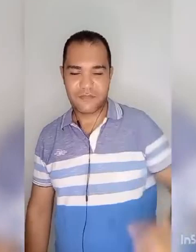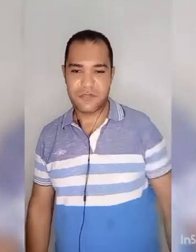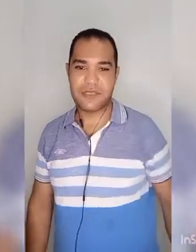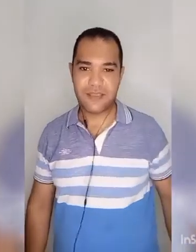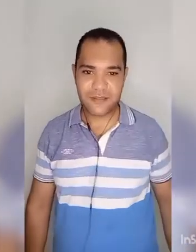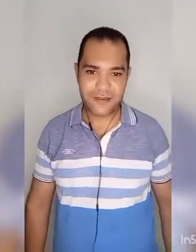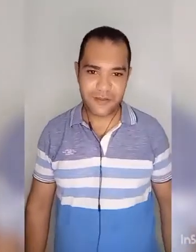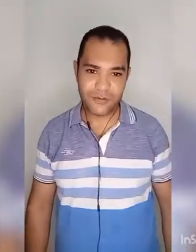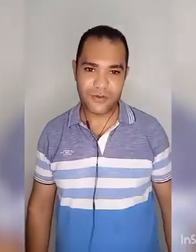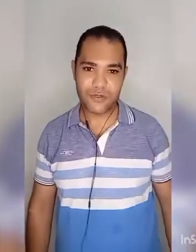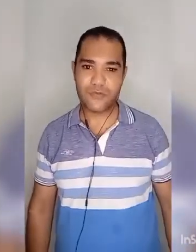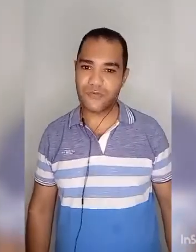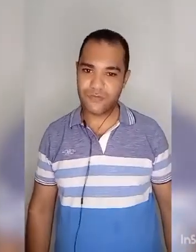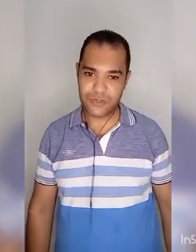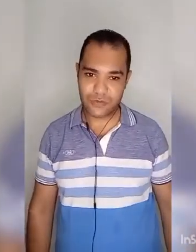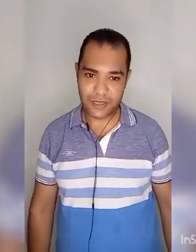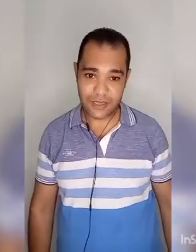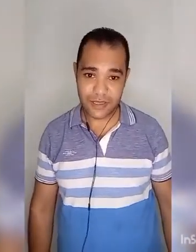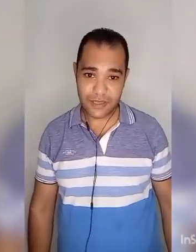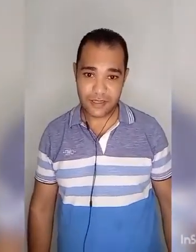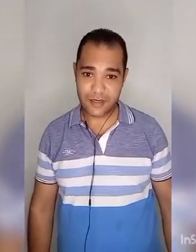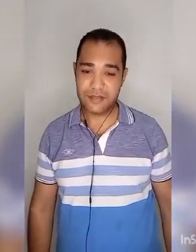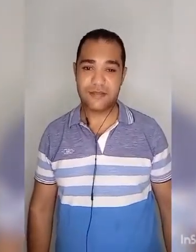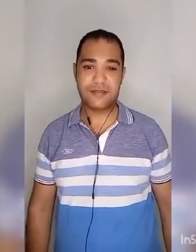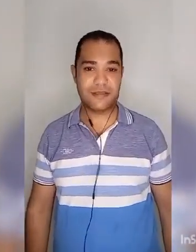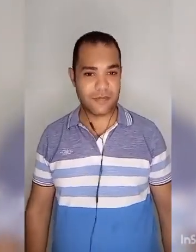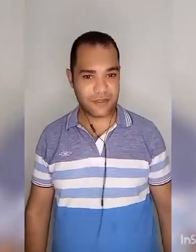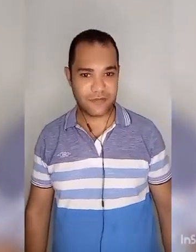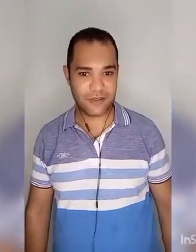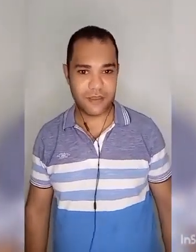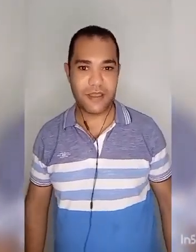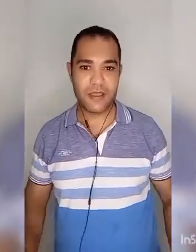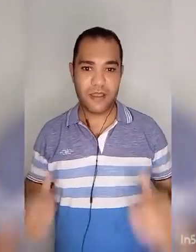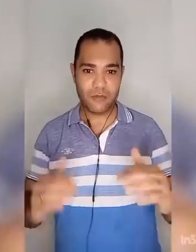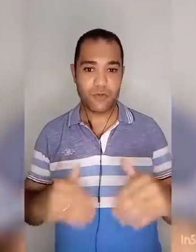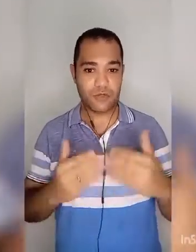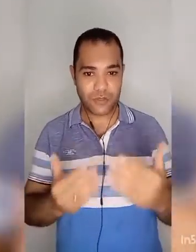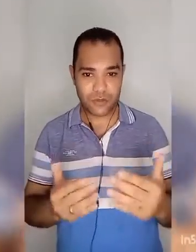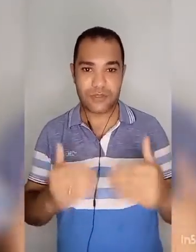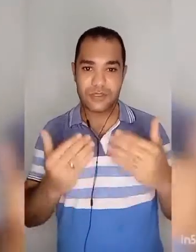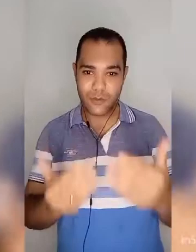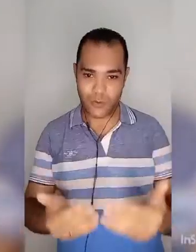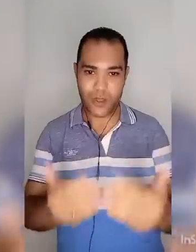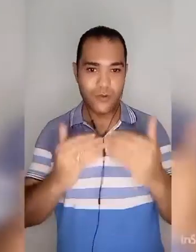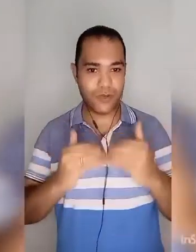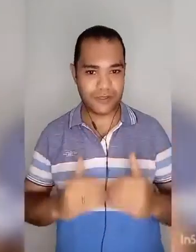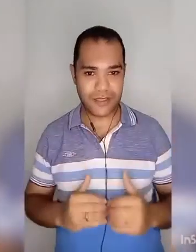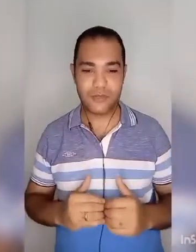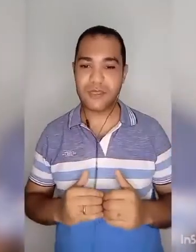ميرسي جدا ليكم، اشوفكم في الفيديو اللي جاي. يا ريت زي ما اتفقنا اعملوا الاشارات، صوروها وبعتها لي. ميرسي جدا